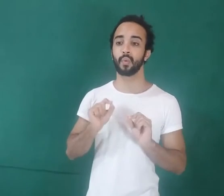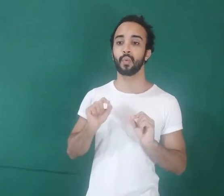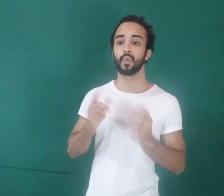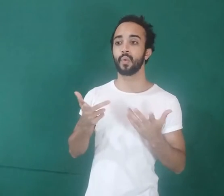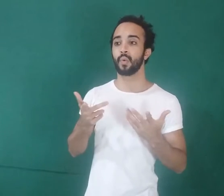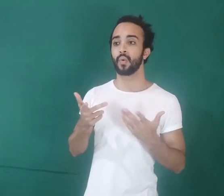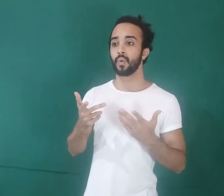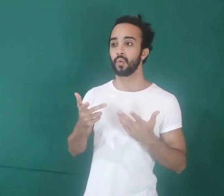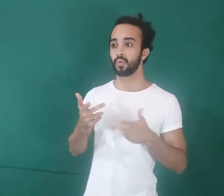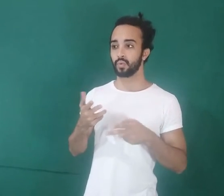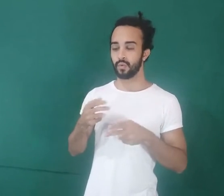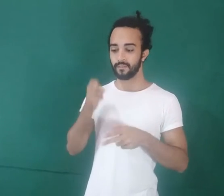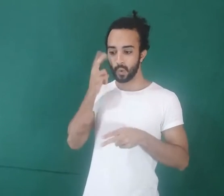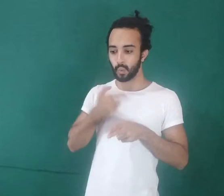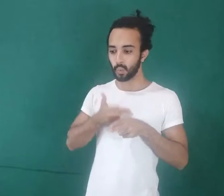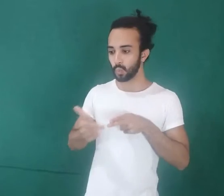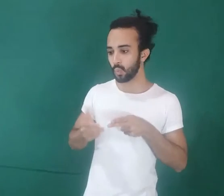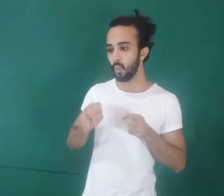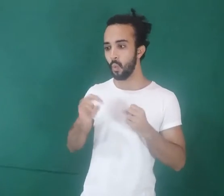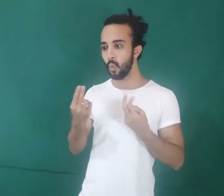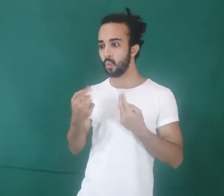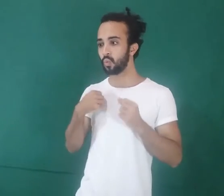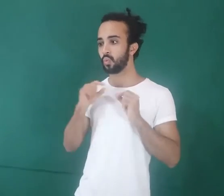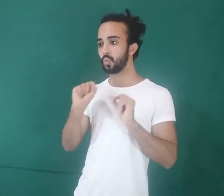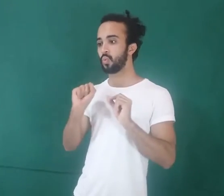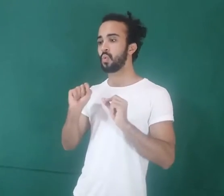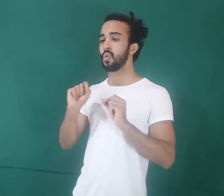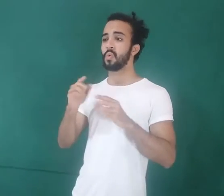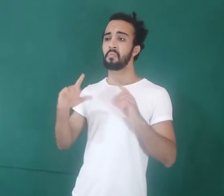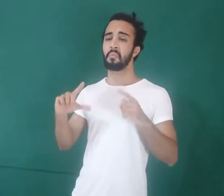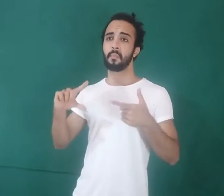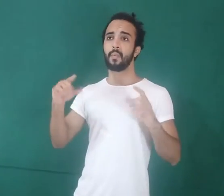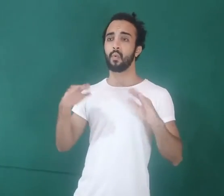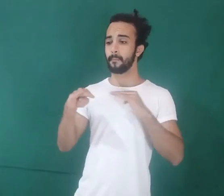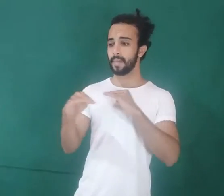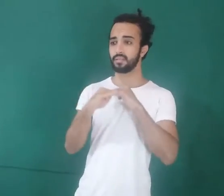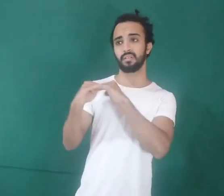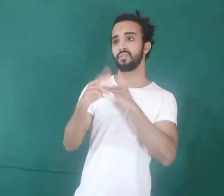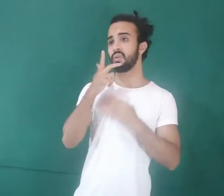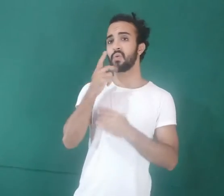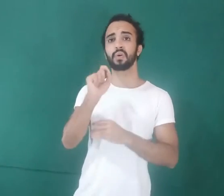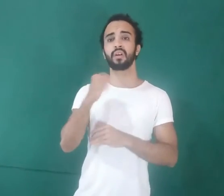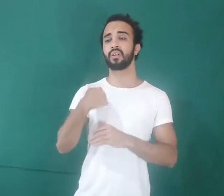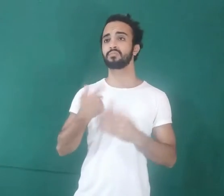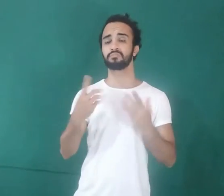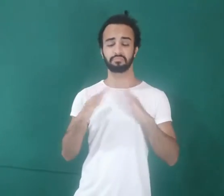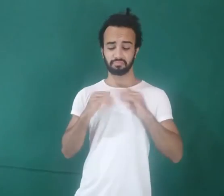o padrão, e disseram, tô isolada, essa aqui vai ser minha capacidade de conexão. Cara, é como